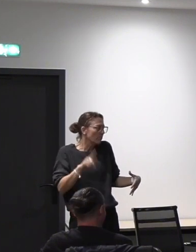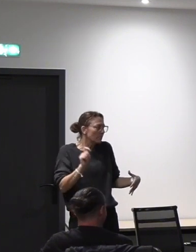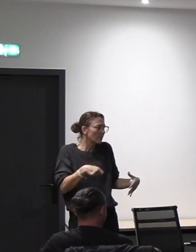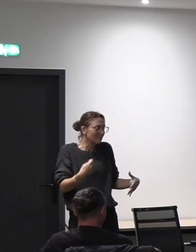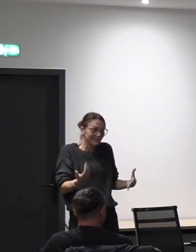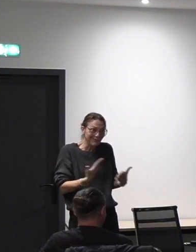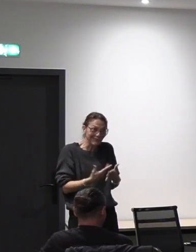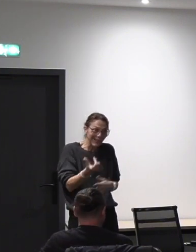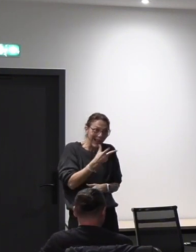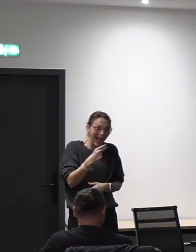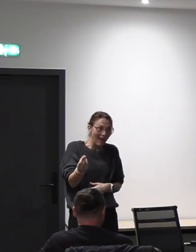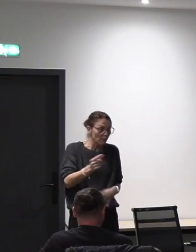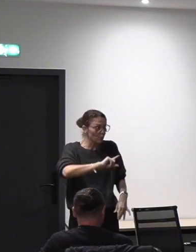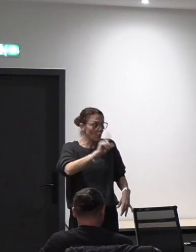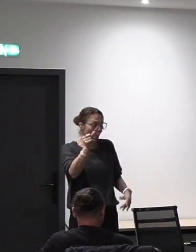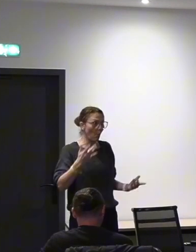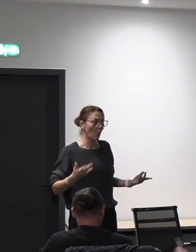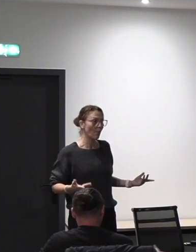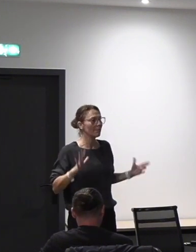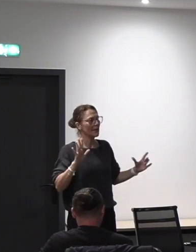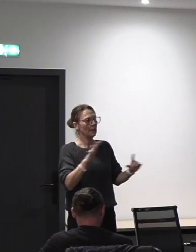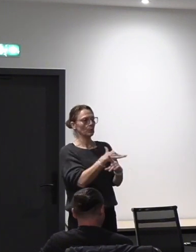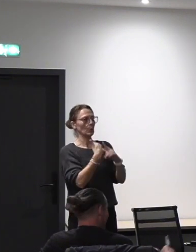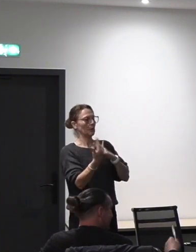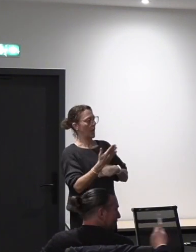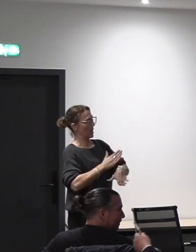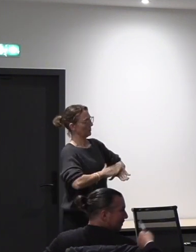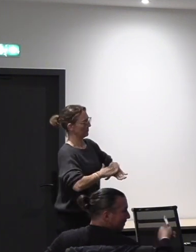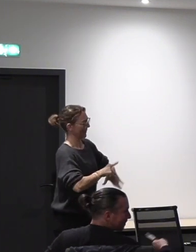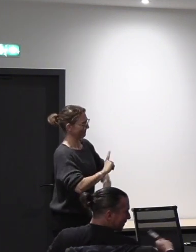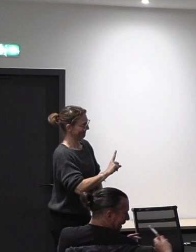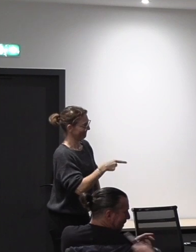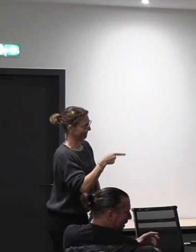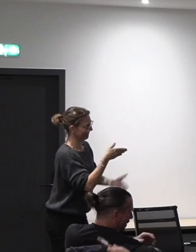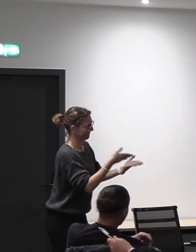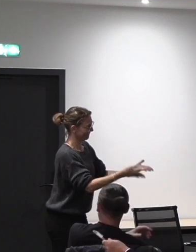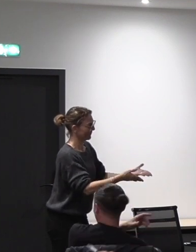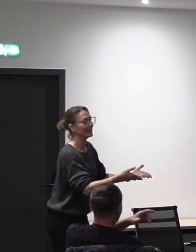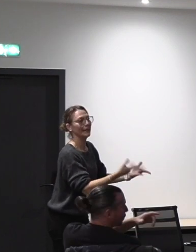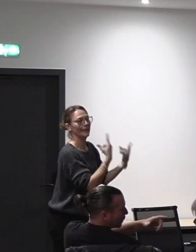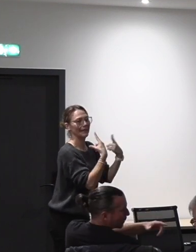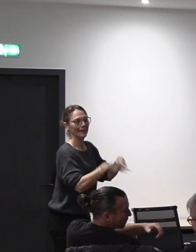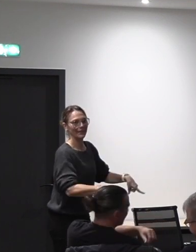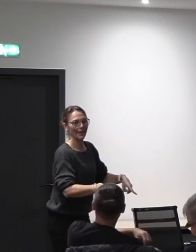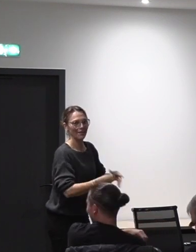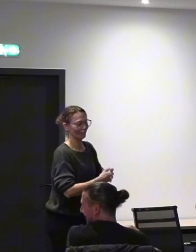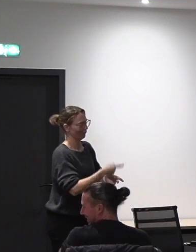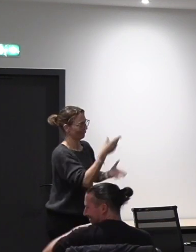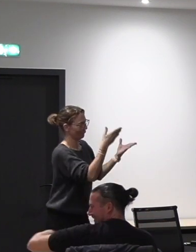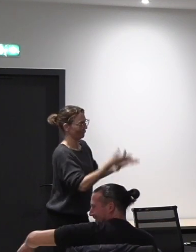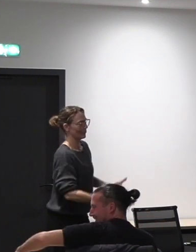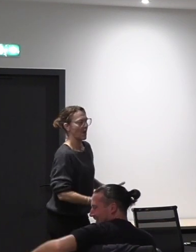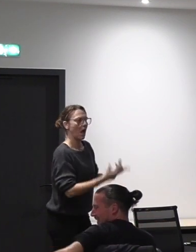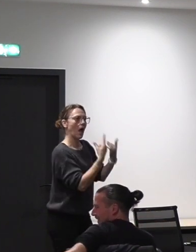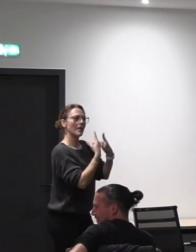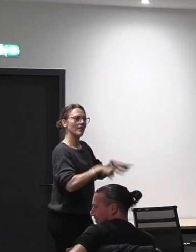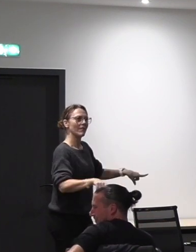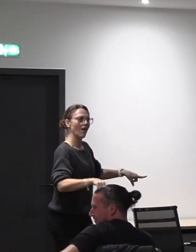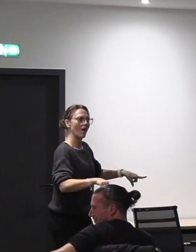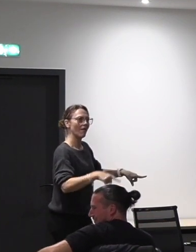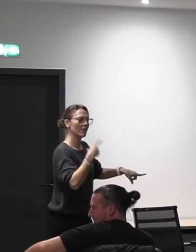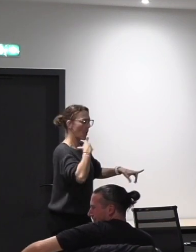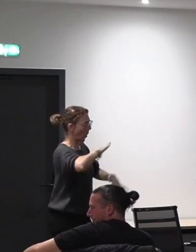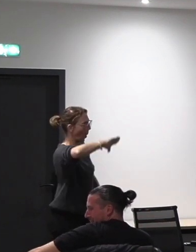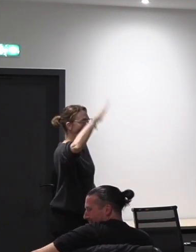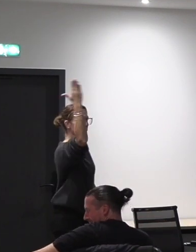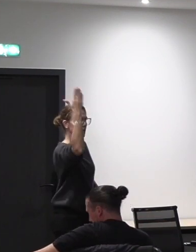que c'est grave ? C'est absolument pas grave. Mais la société voudrait nous dire « mais non, tu es altéré ». Je vous rappelle que le mot « altéré » veut dire « devenir